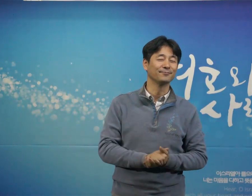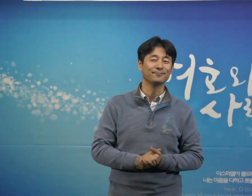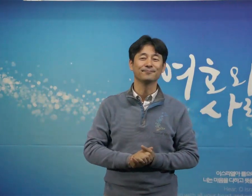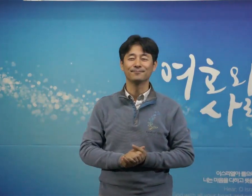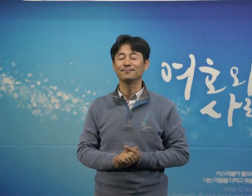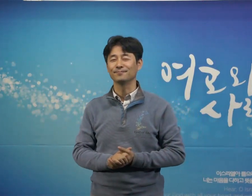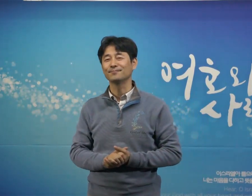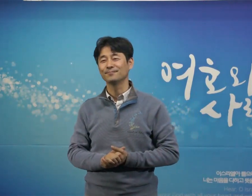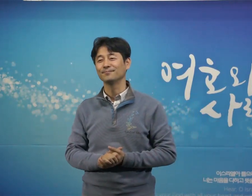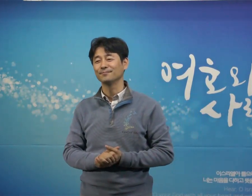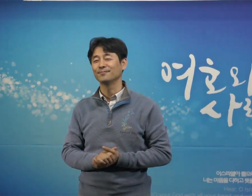은혜를 받는 것 같습니다.